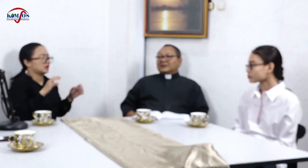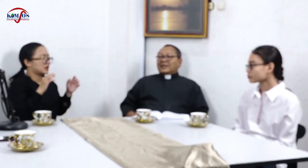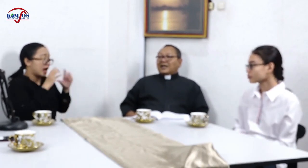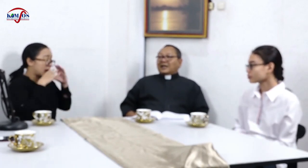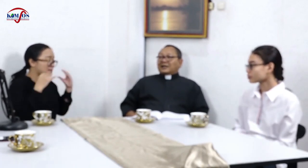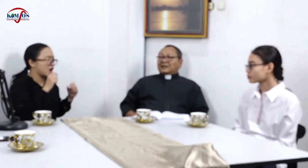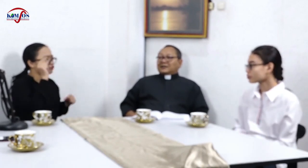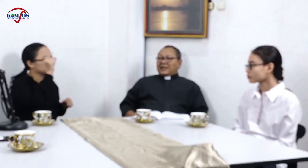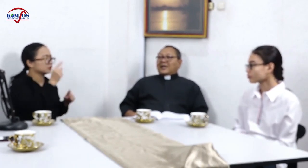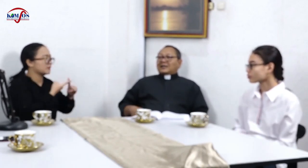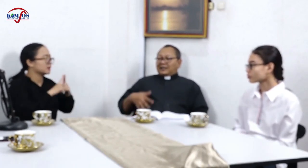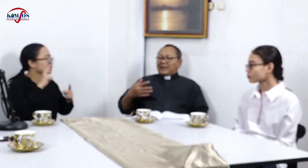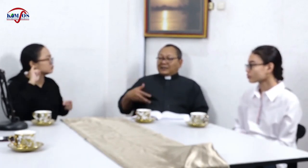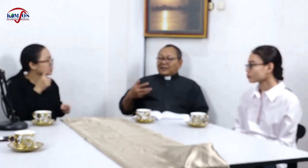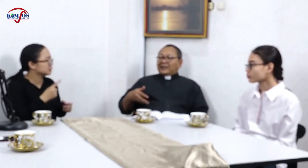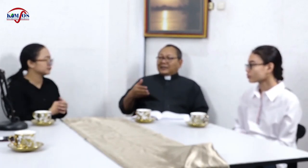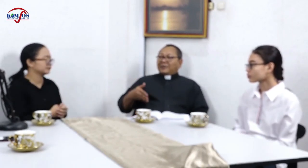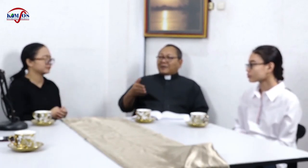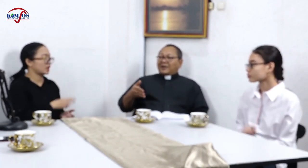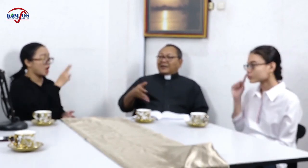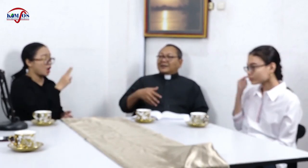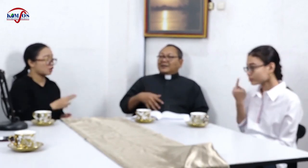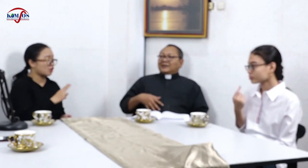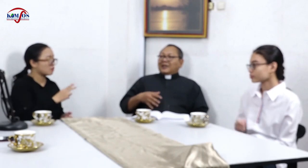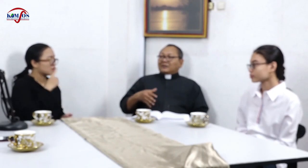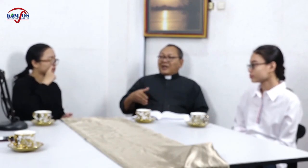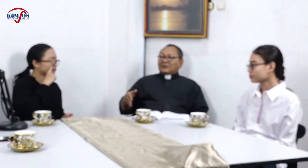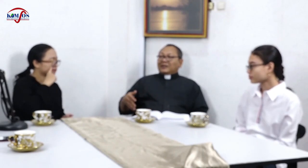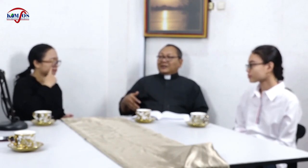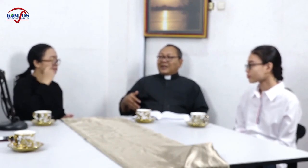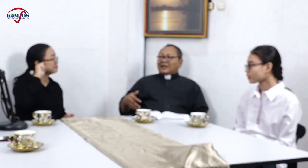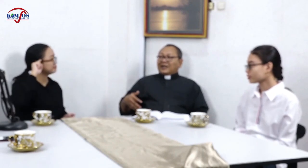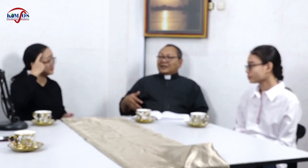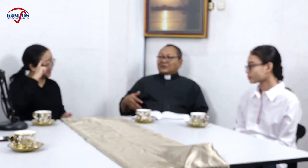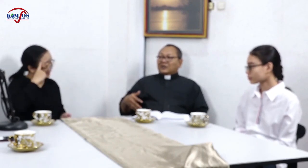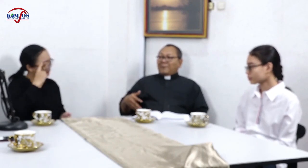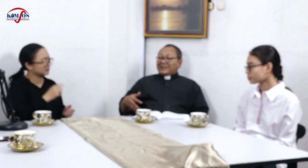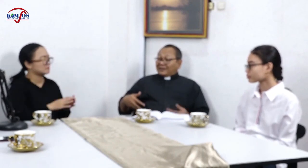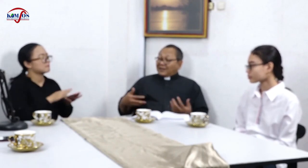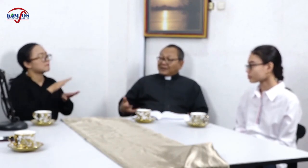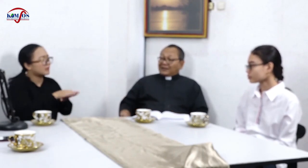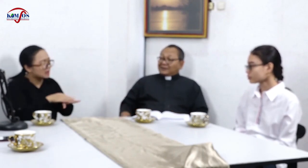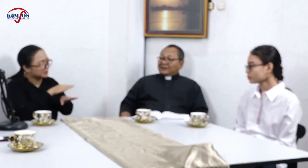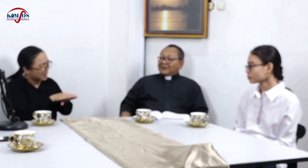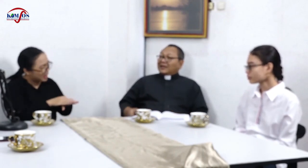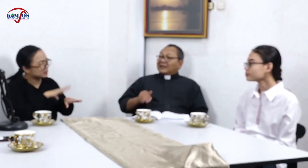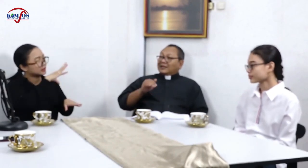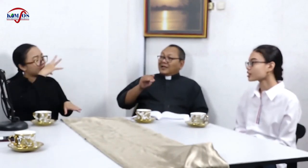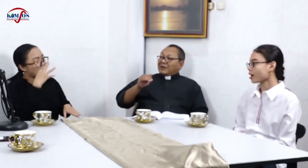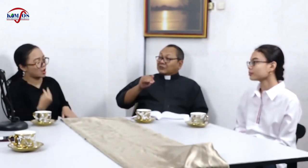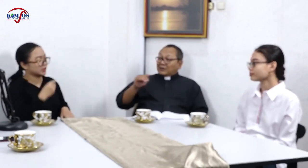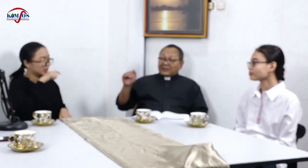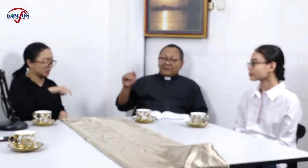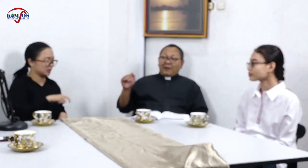saya Saya kira ini pelan-pelan tahun-tahun ini akan juga menyadarkan dengan